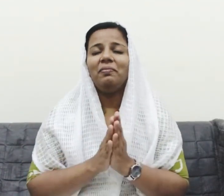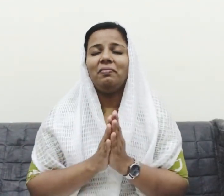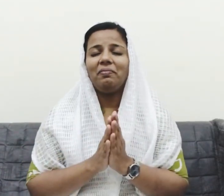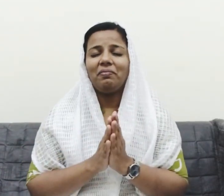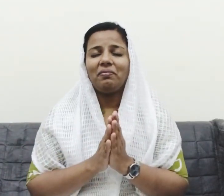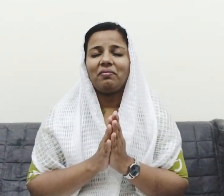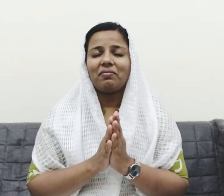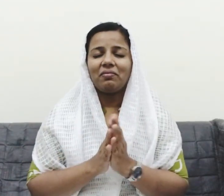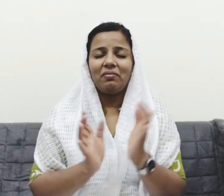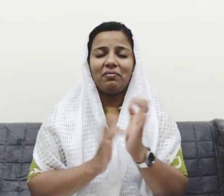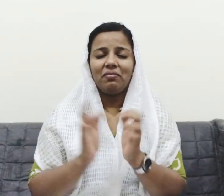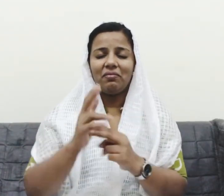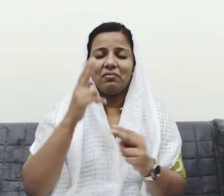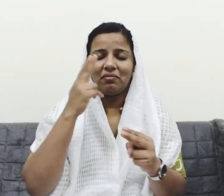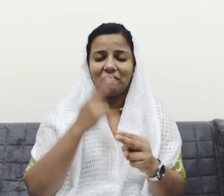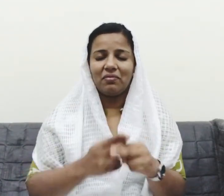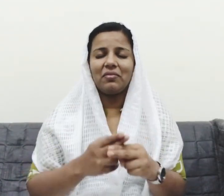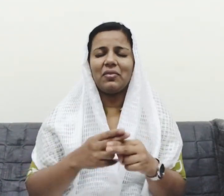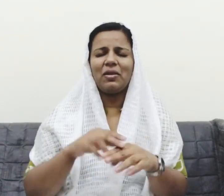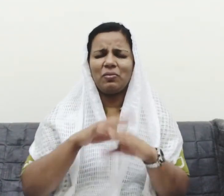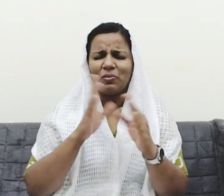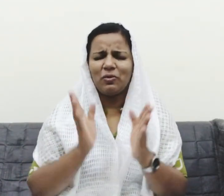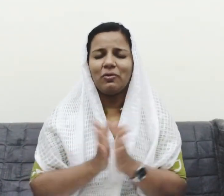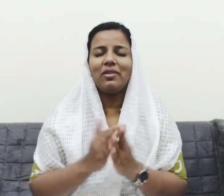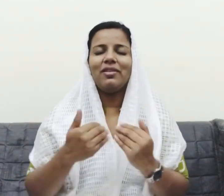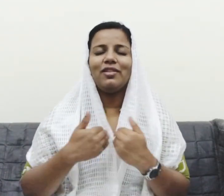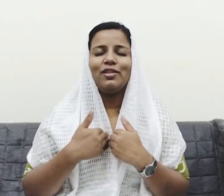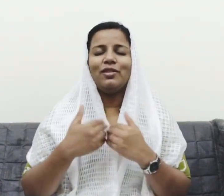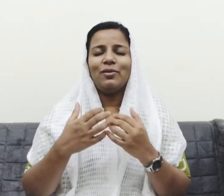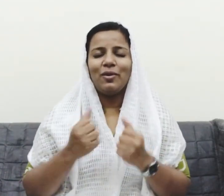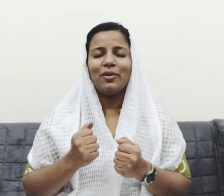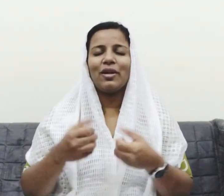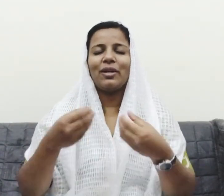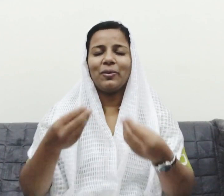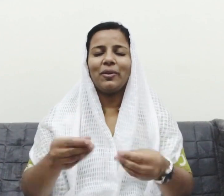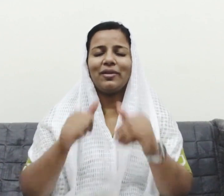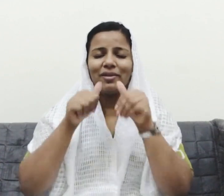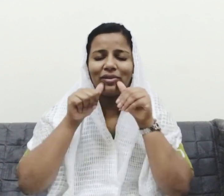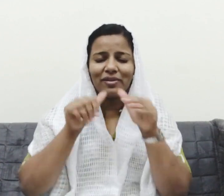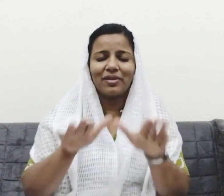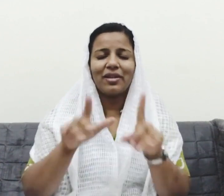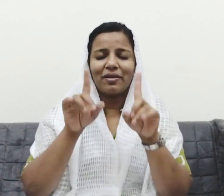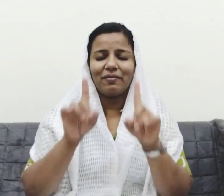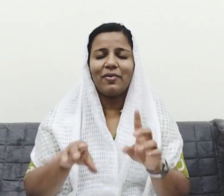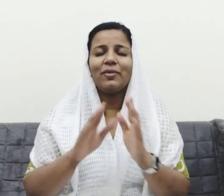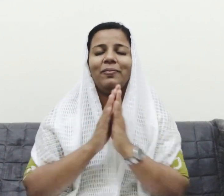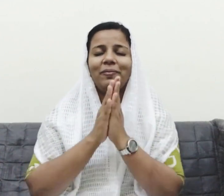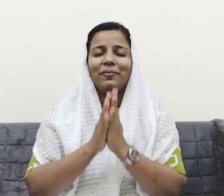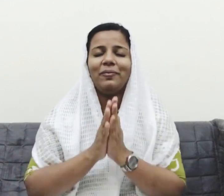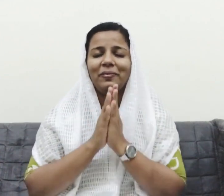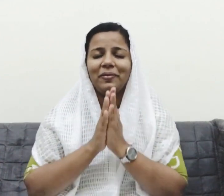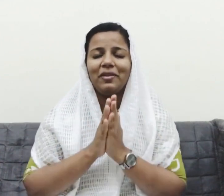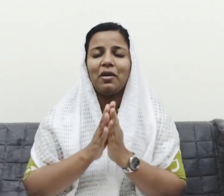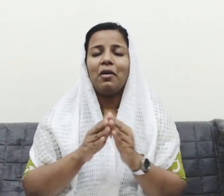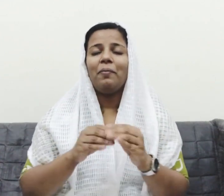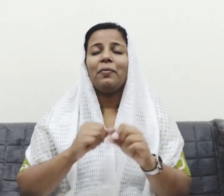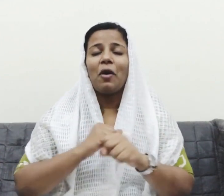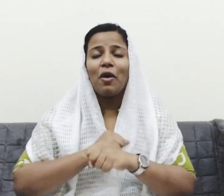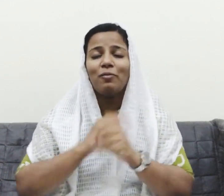ആമേൻ, ആമേൻ, ആമേൻ, ആമേൻ. യേശുവിന്റെ നാമത്തിൽ പരിപൂർണ സൗഖ്യം കൊടുത്ത് അനുഗ്രഹിക്കണമെന്ന് പ്രാർത്ഥിക്കുന്നു. ആമേൻ. ആ ആമേൻ അത്ഭുതം